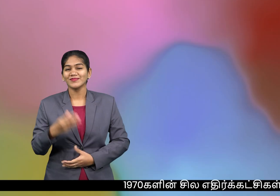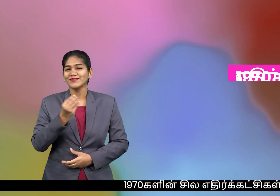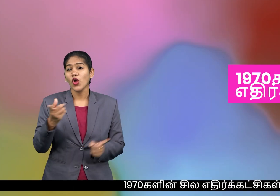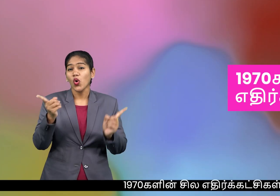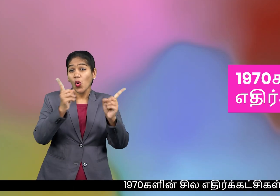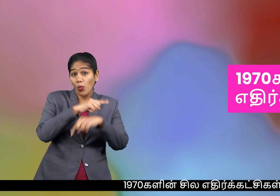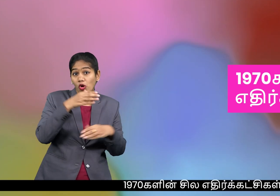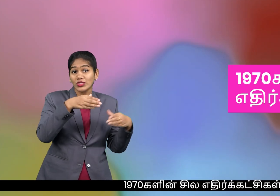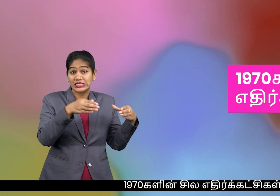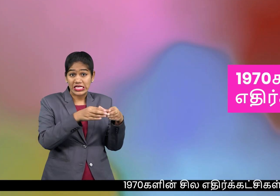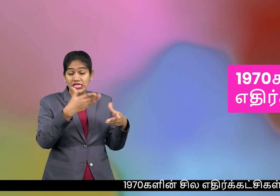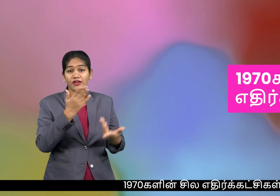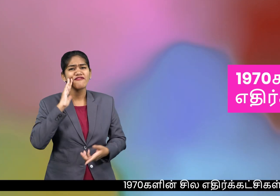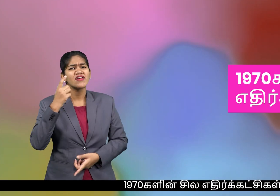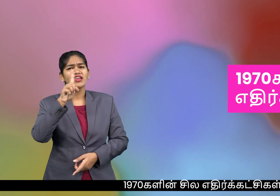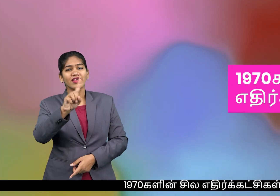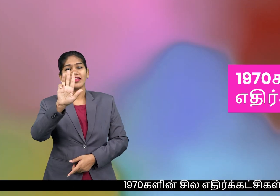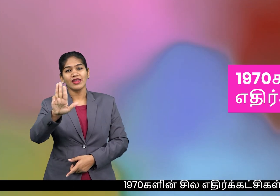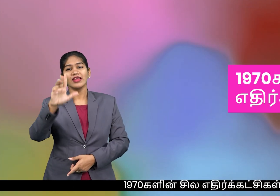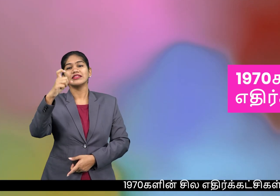ஆயிரத்தி 1970களின் சில எதிர்க்கட்சிகள்